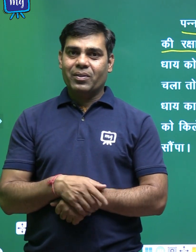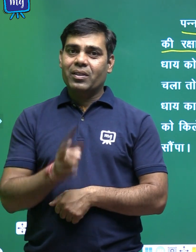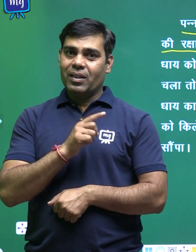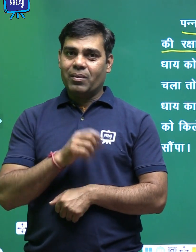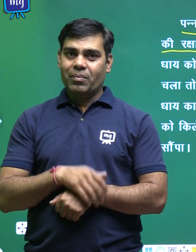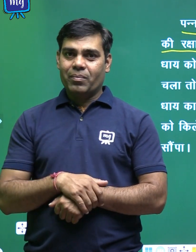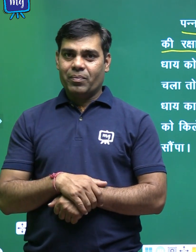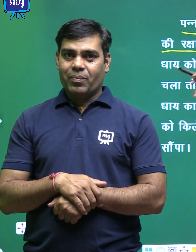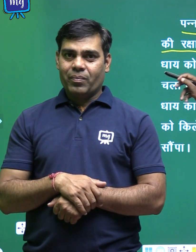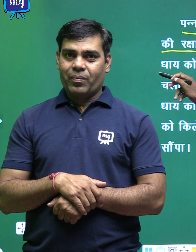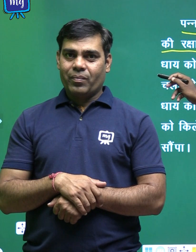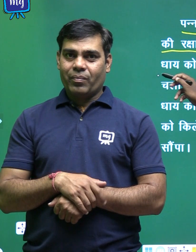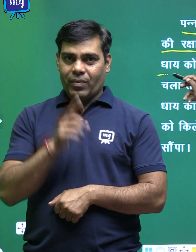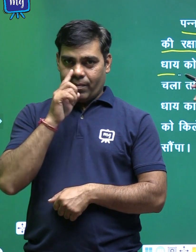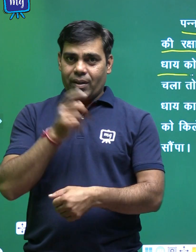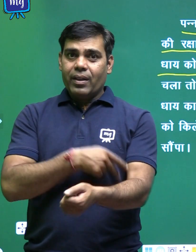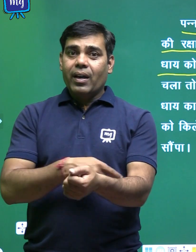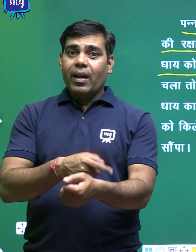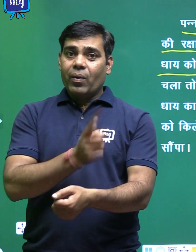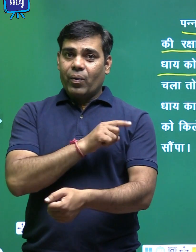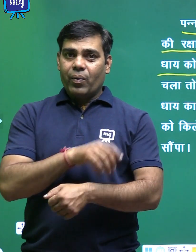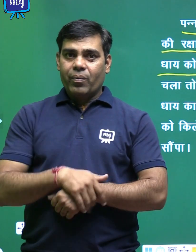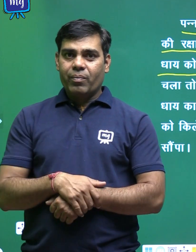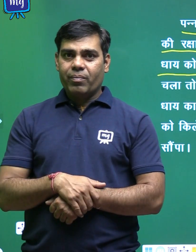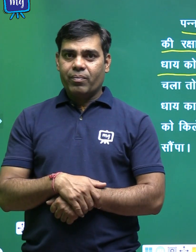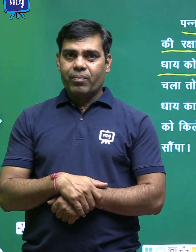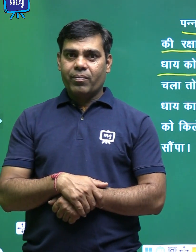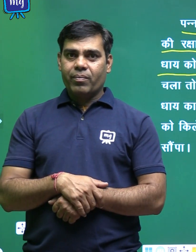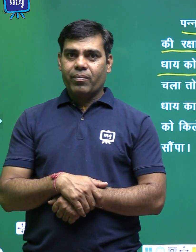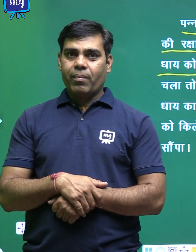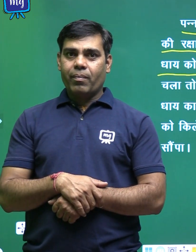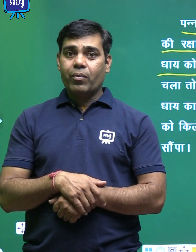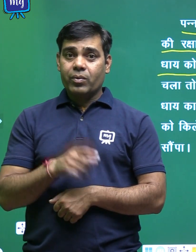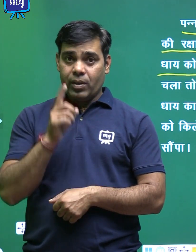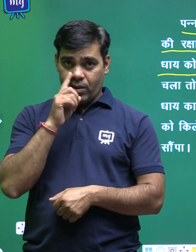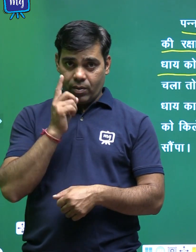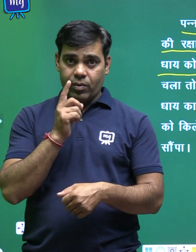जब पन्नाधाय को बनवीर की योजना